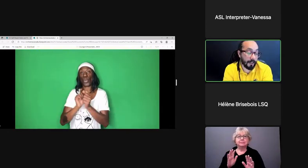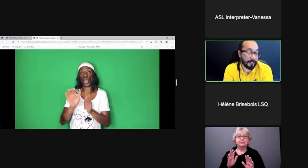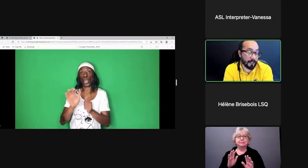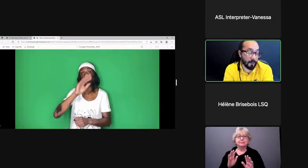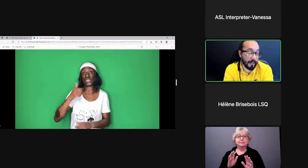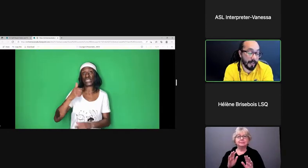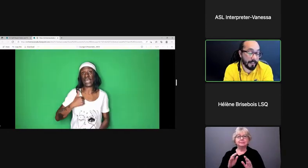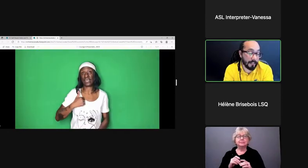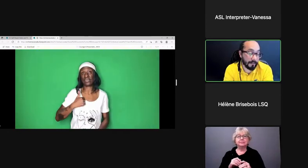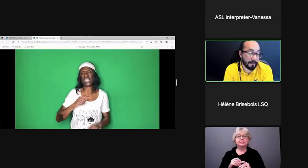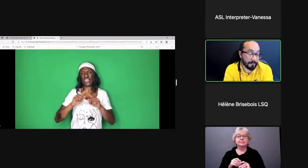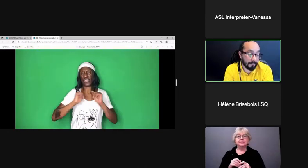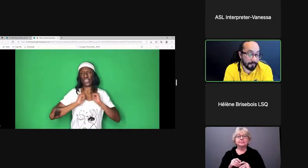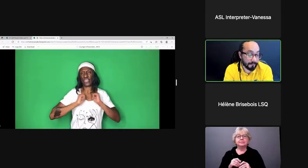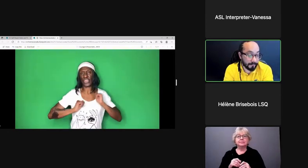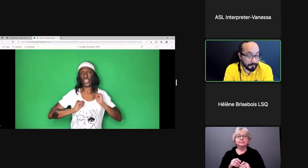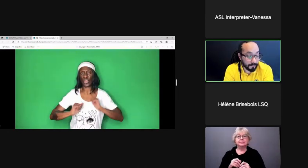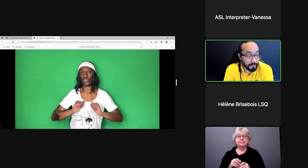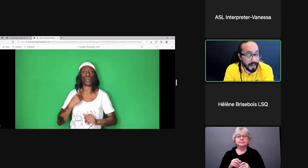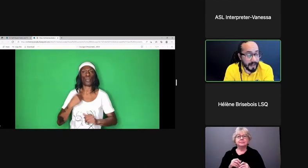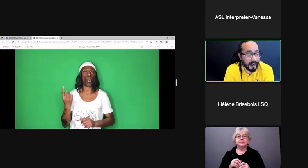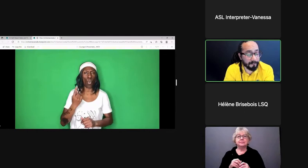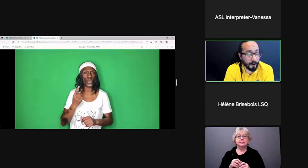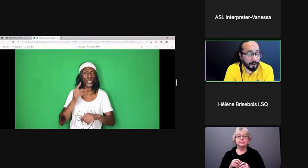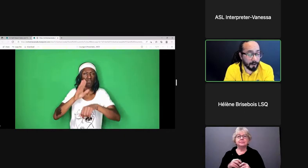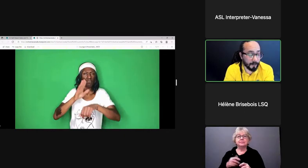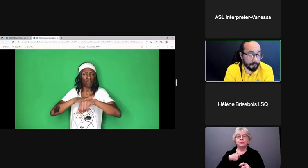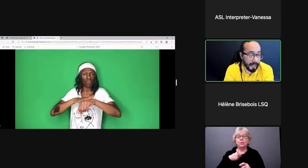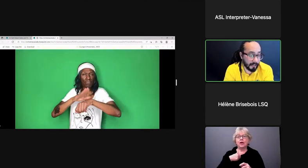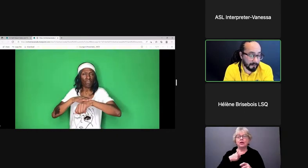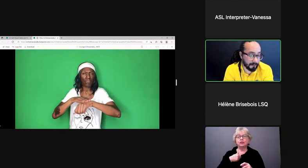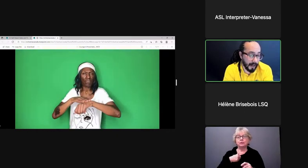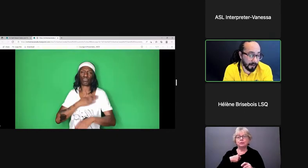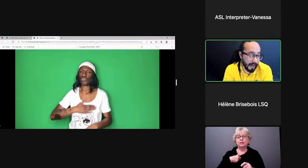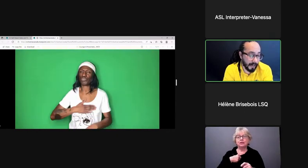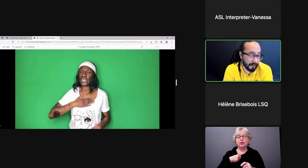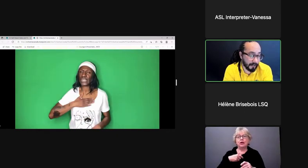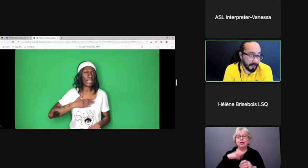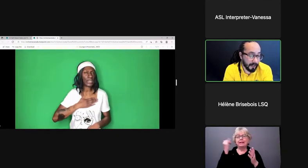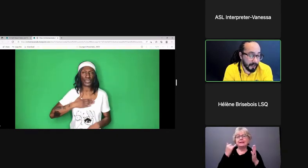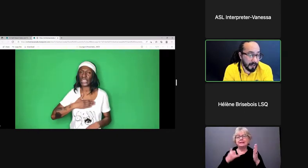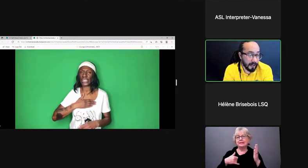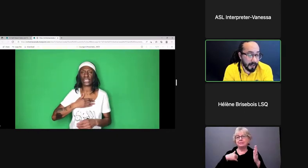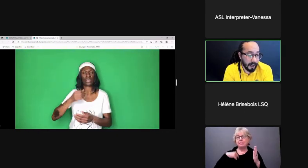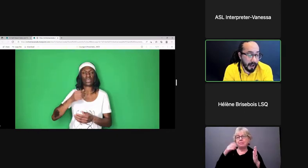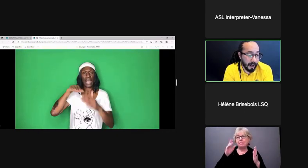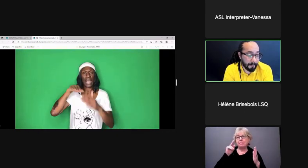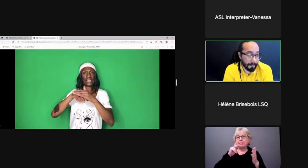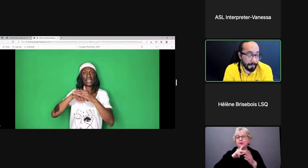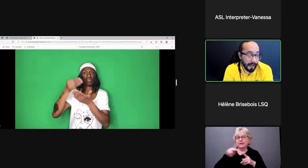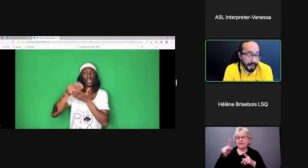Alors, je suis un artiste professionnel depuis